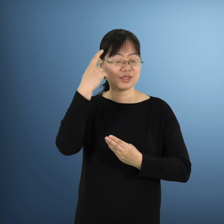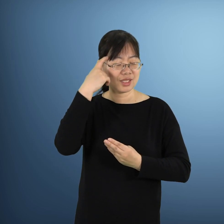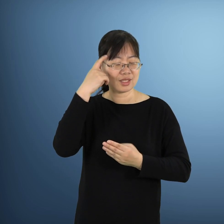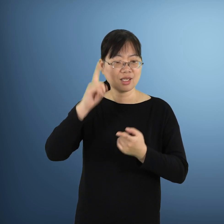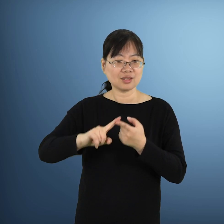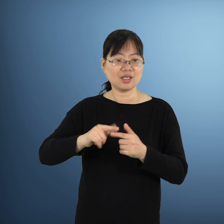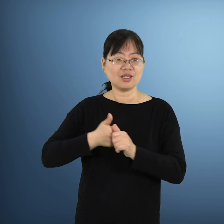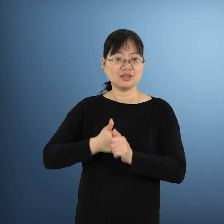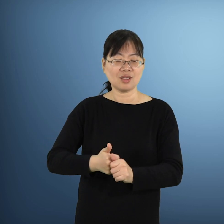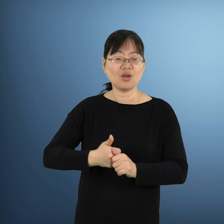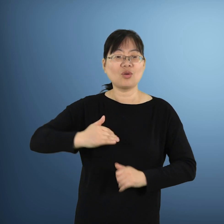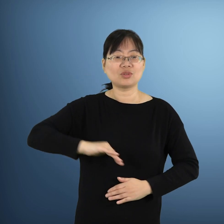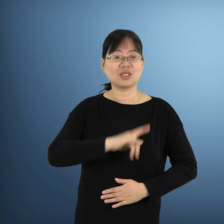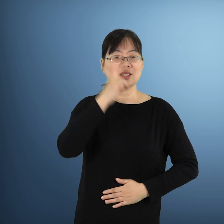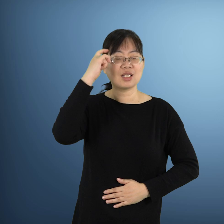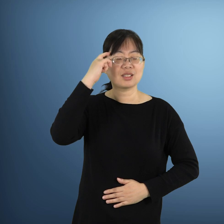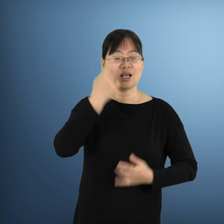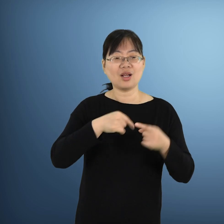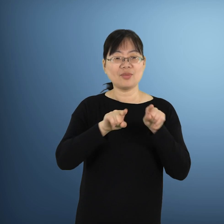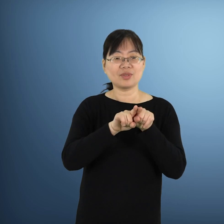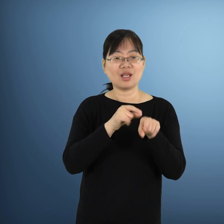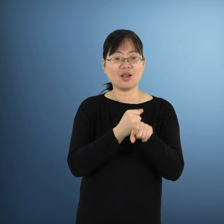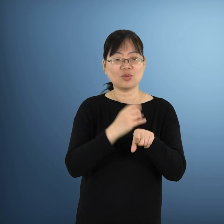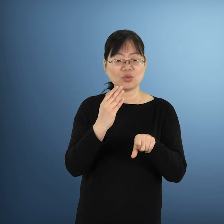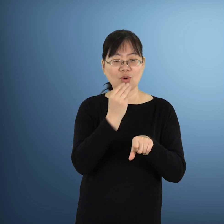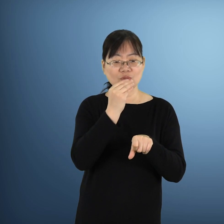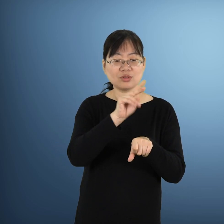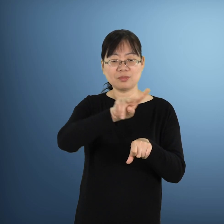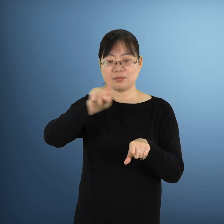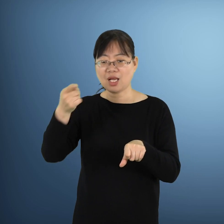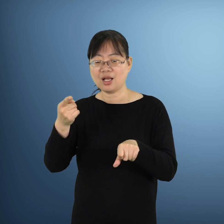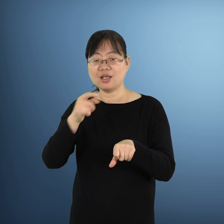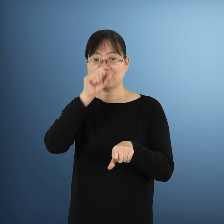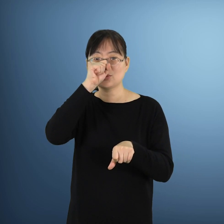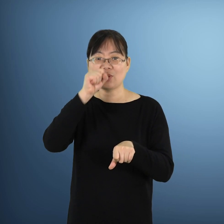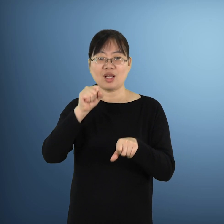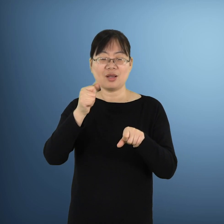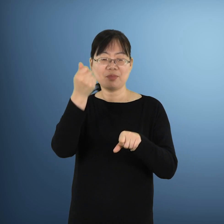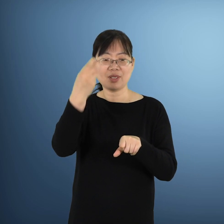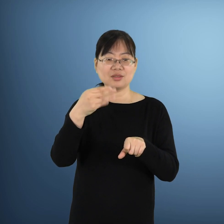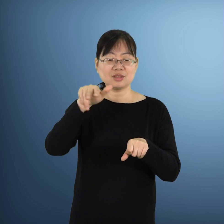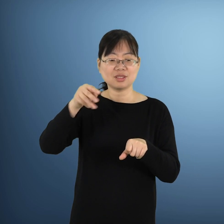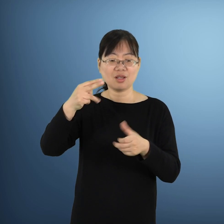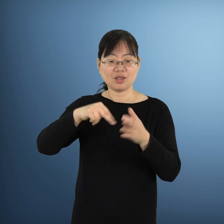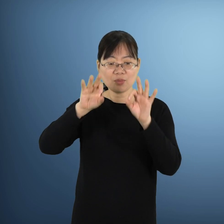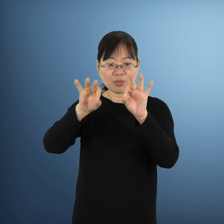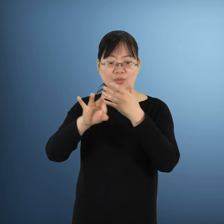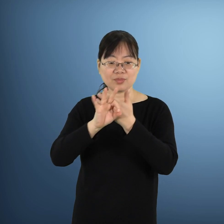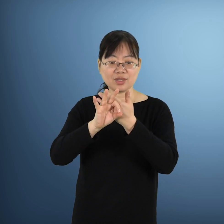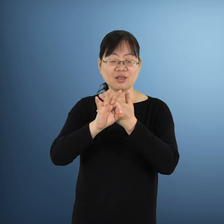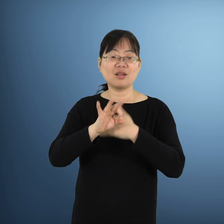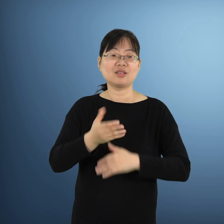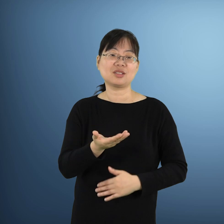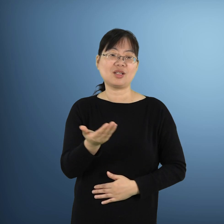개념에 대해서 우리가 좀 생각을 같이 하고 거룩으로 넘어가십시다. 몇 절을 보시냐 하면